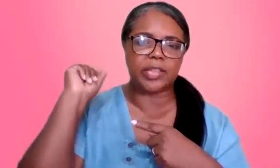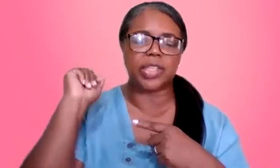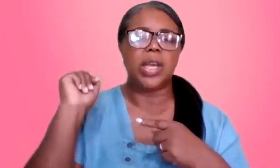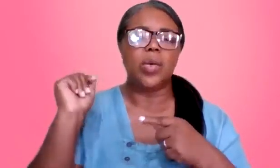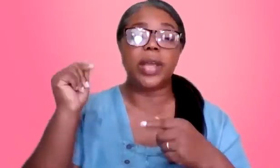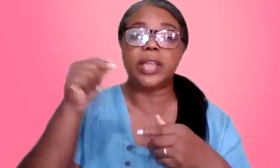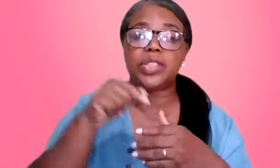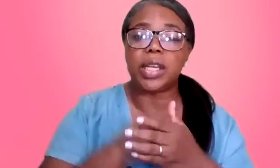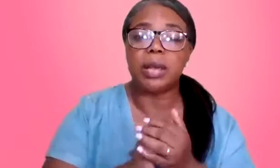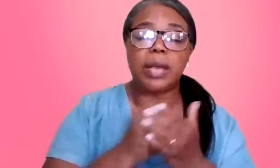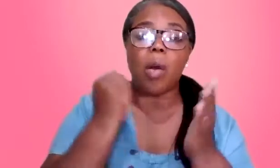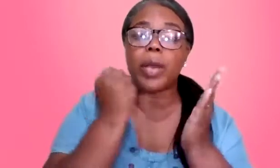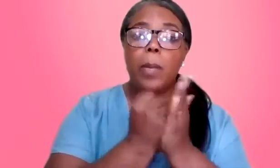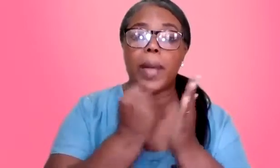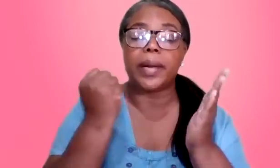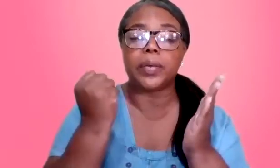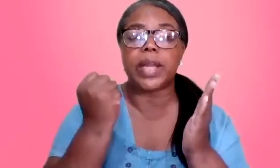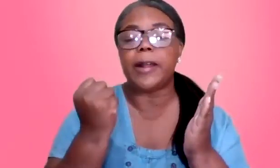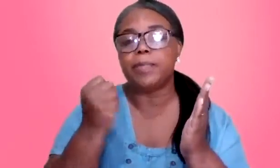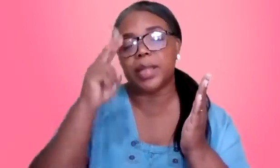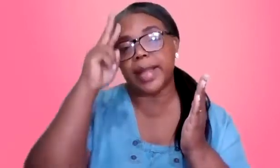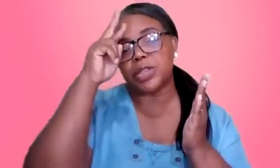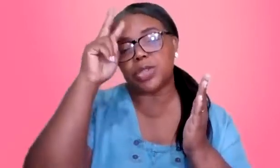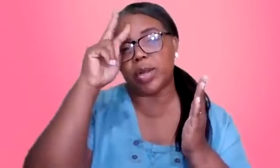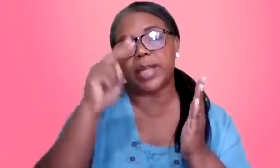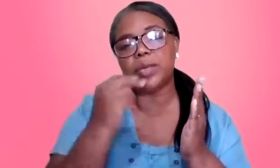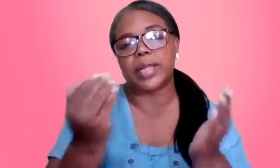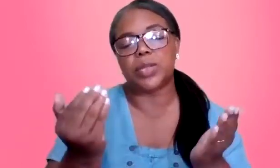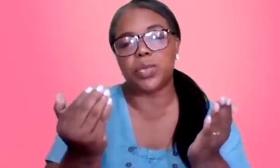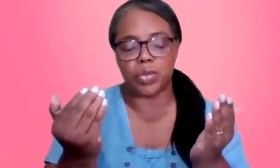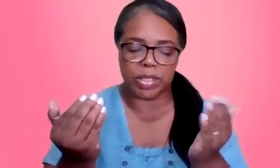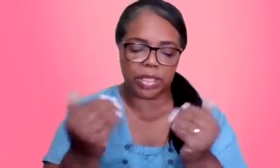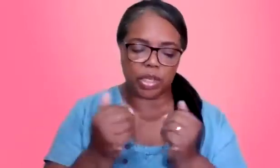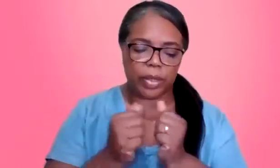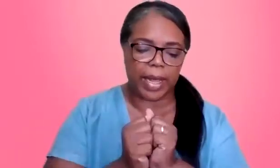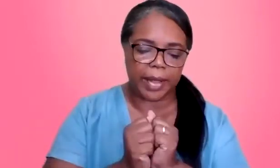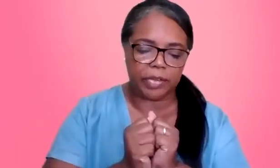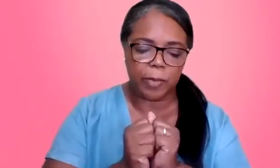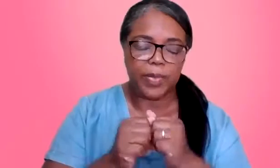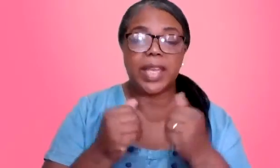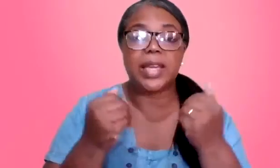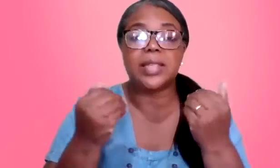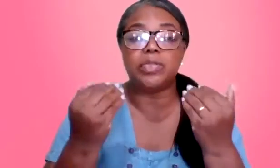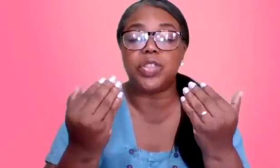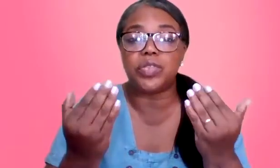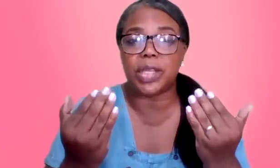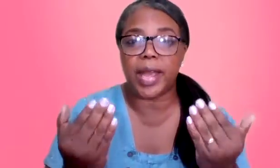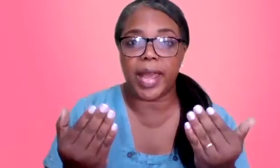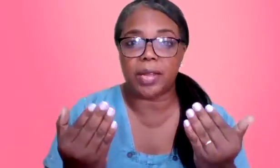antiguidade. Qual que é o marco, né, da história da educação dos surdos na antiguidade? Que eles não tinham